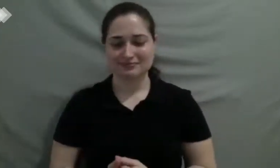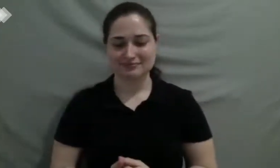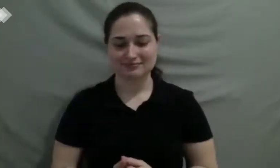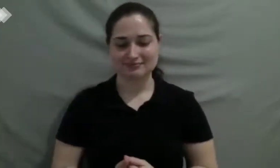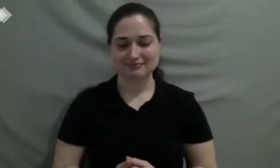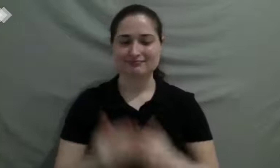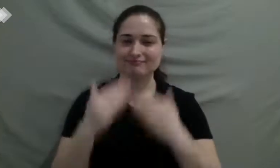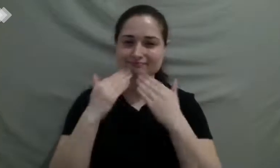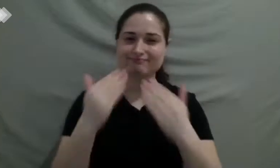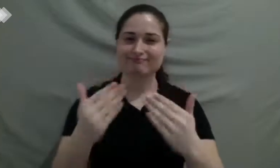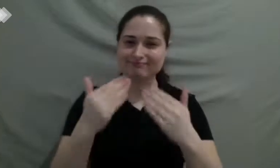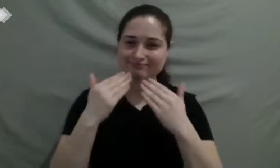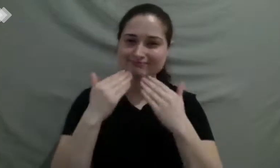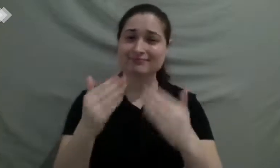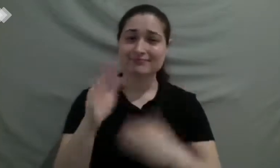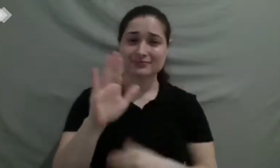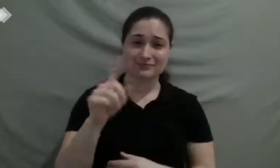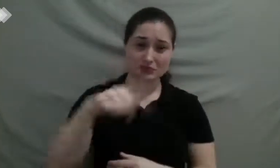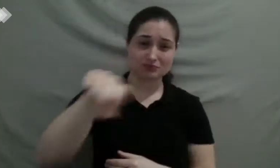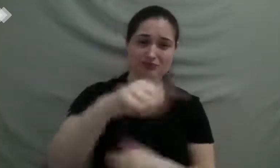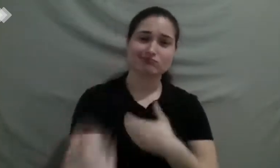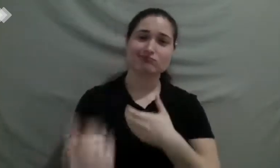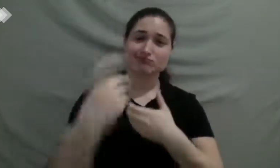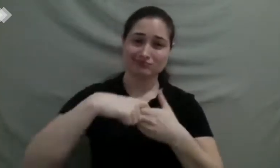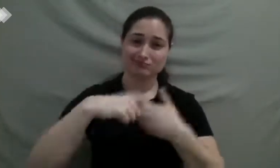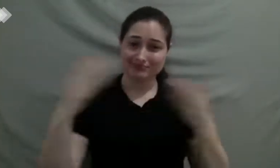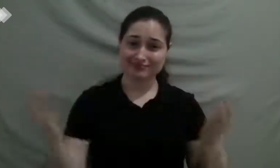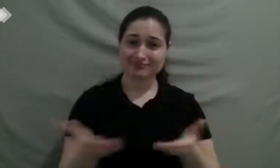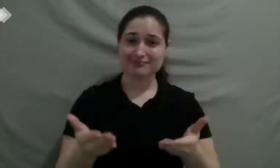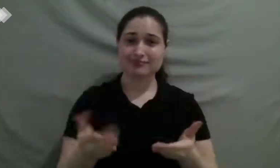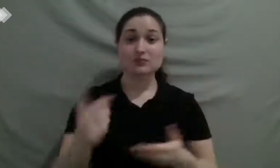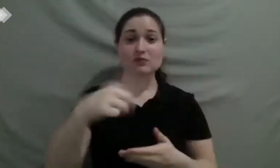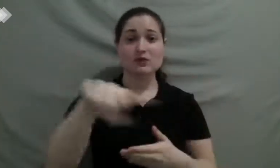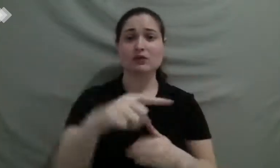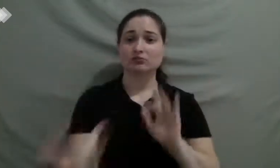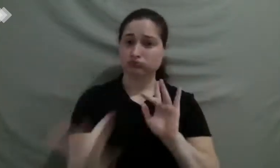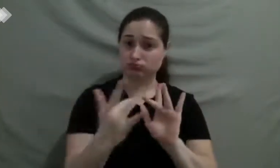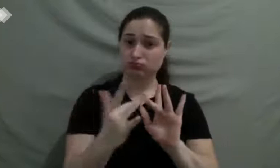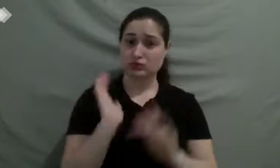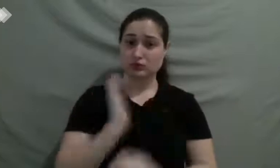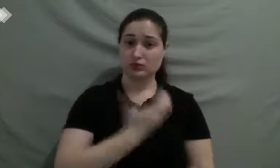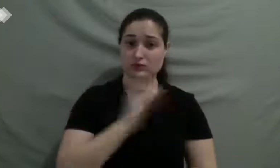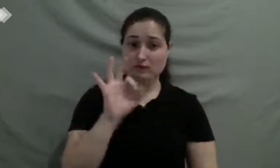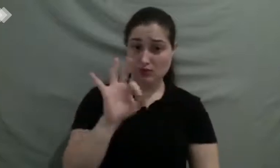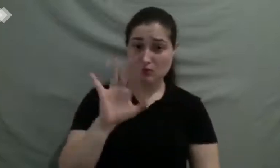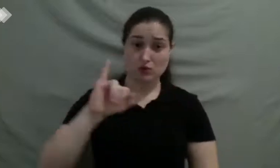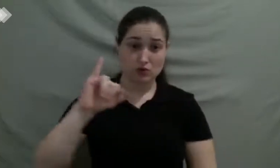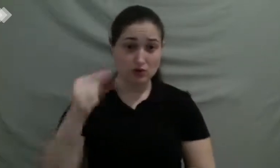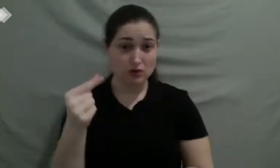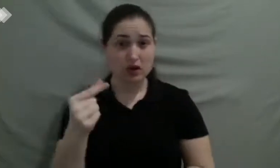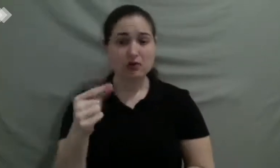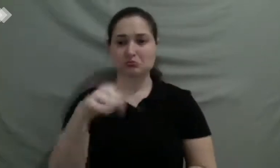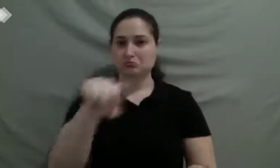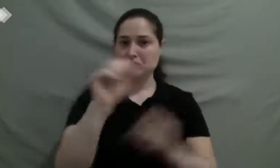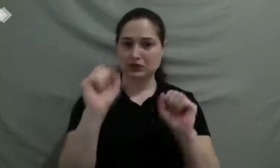Muchas gracias por su participación. Les digo, síganos, déjenos sus preguntas. Estaremos